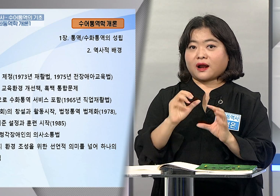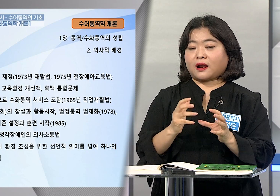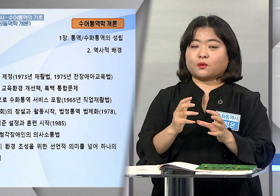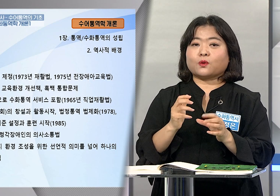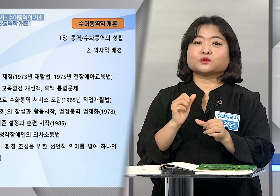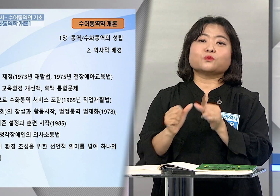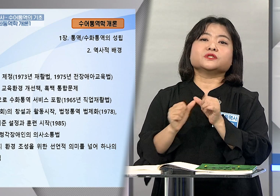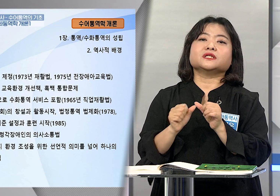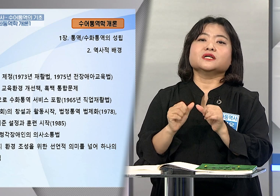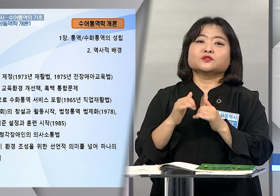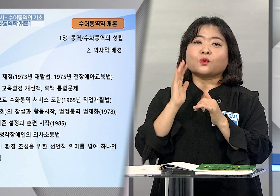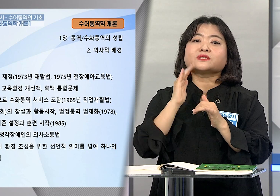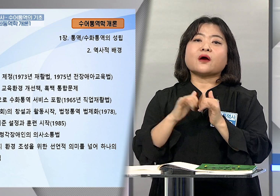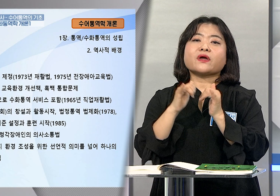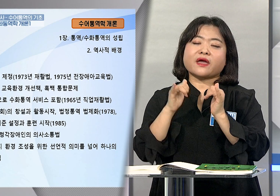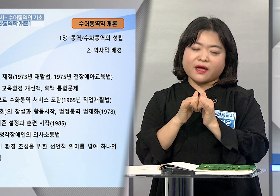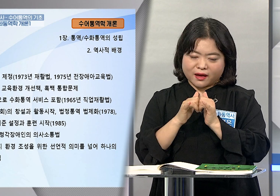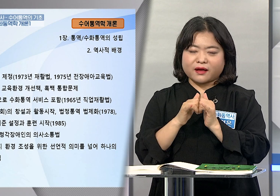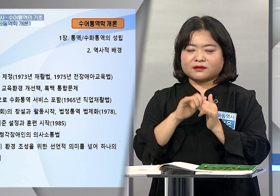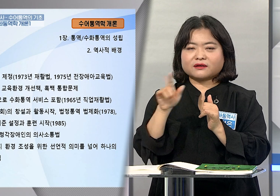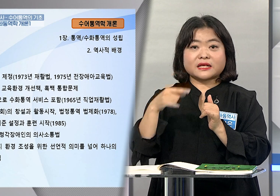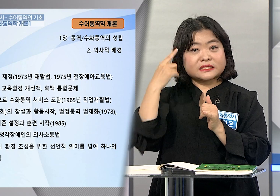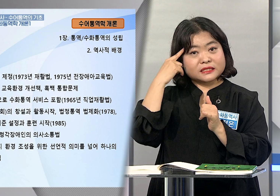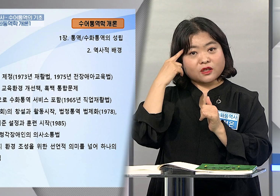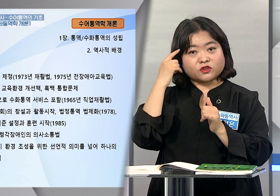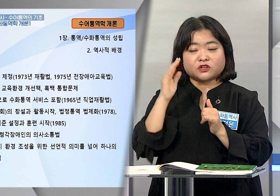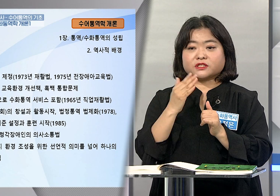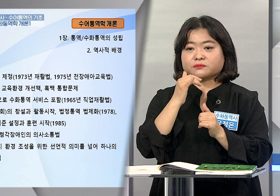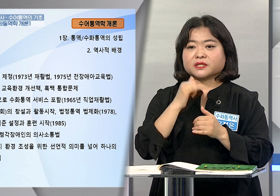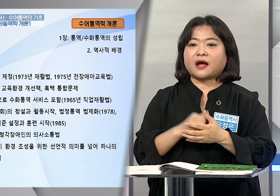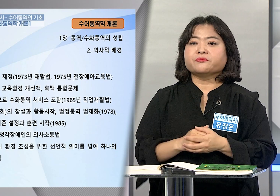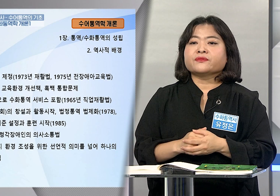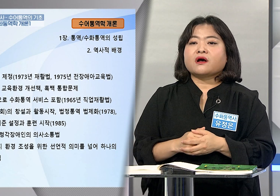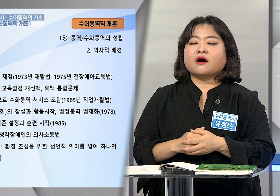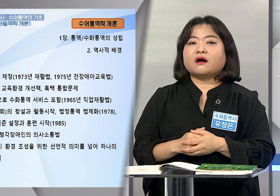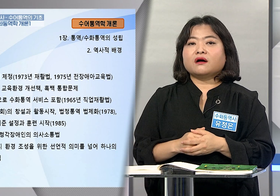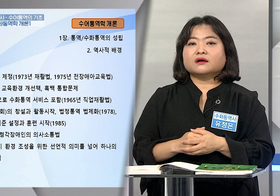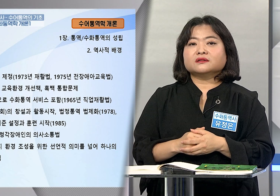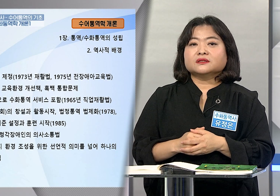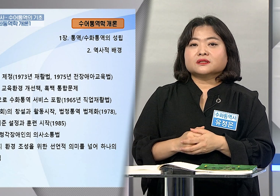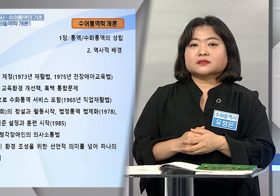좋은 나라라고 소문이 농사회에 그렇게 인식되어져 있습니다.